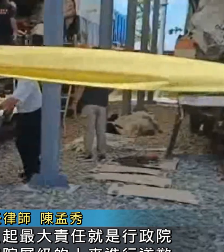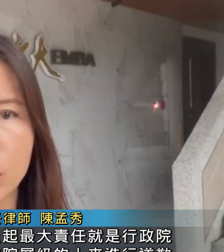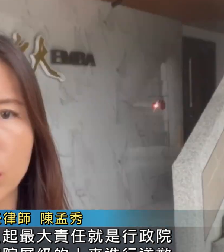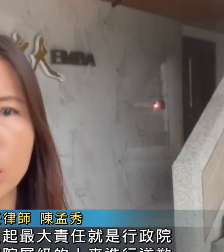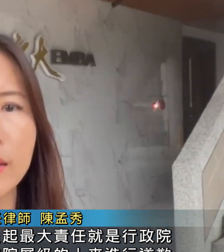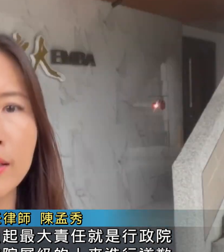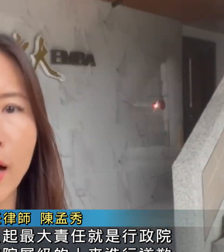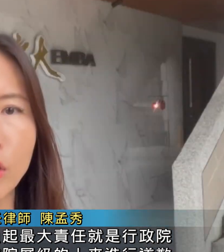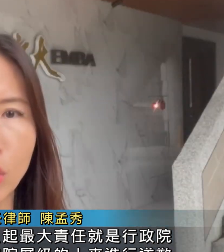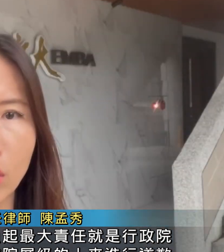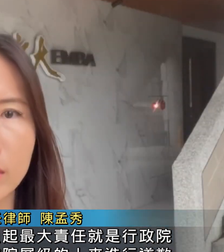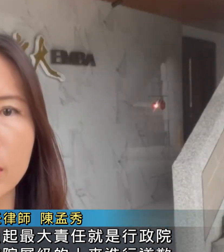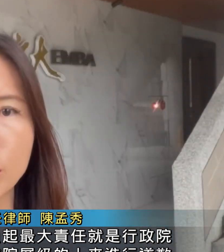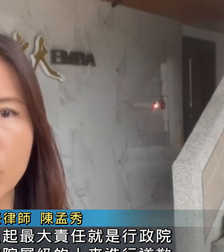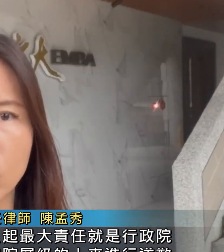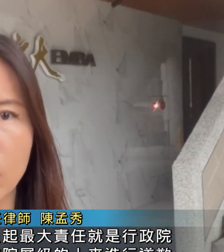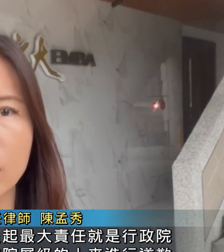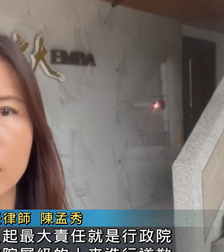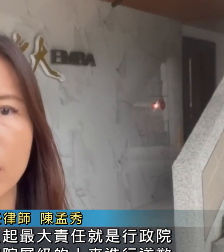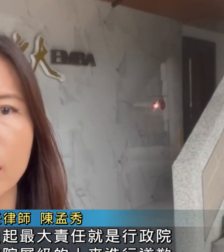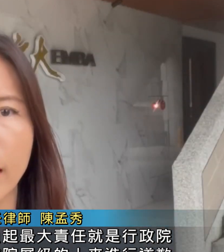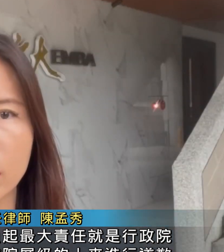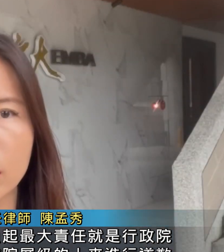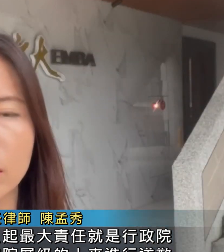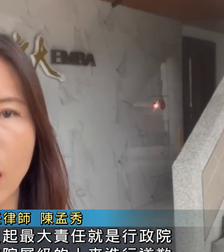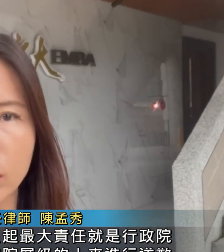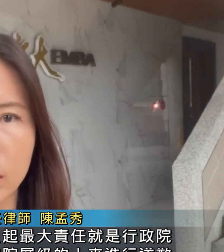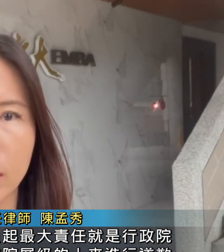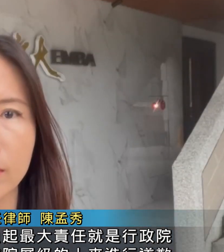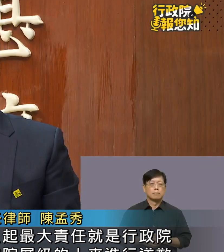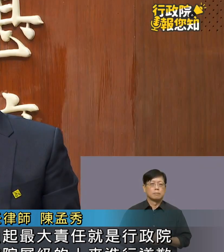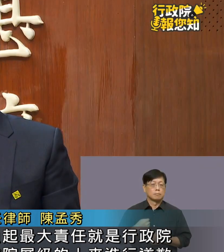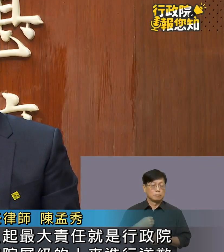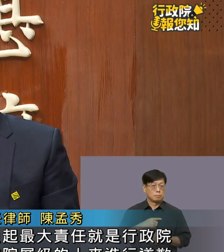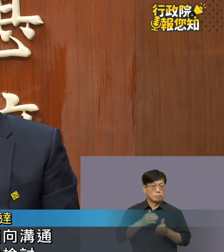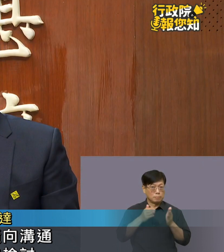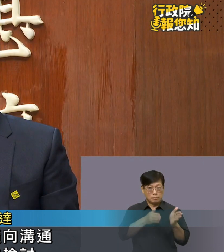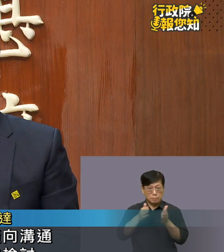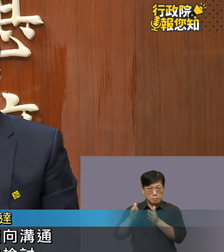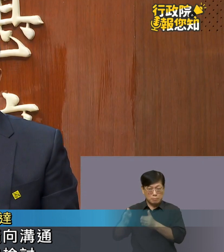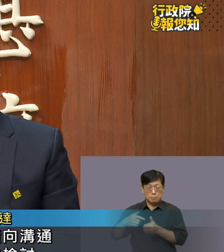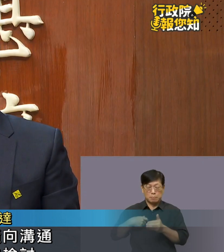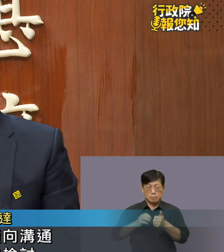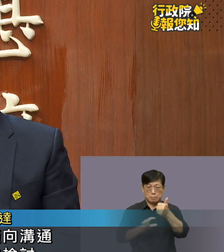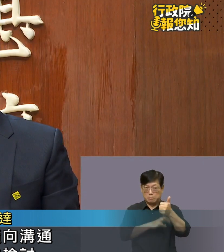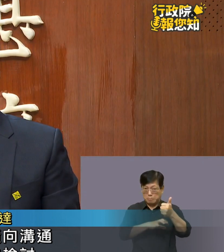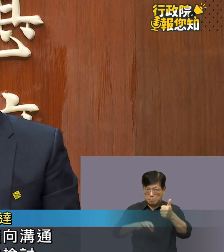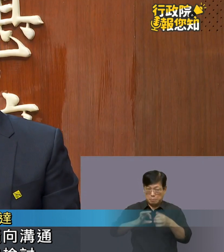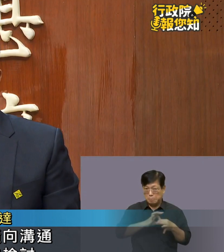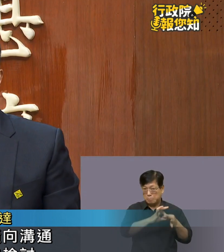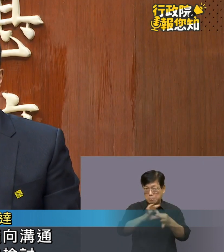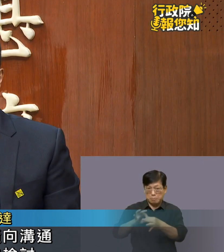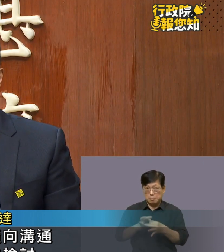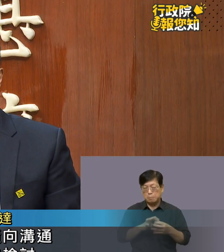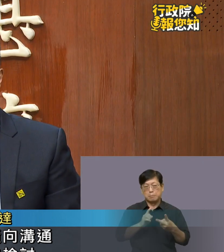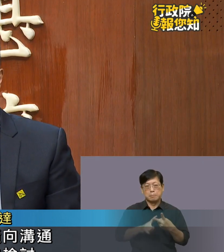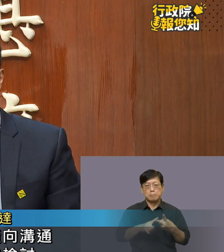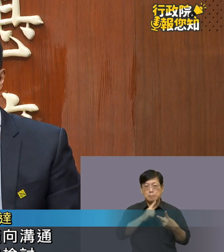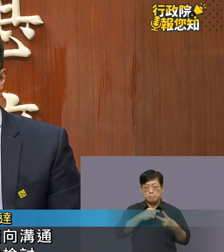院，所以应该要由行政院层级的人来进行道歉。 不同单位之间的一个横向沟通，还有在程序面上面的